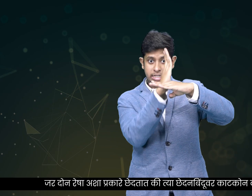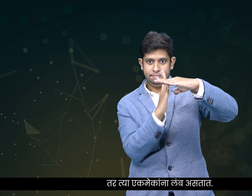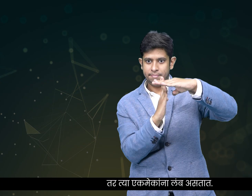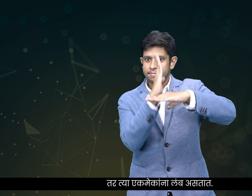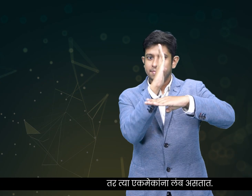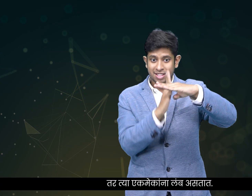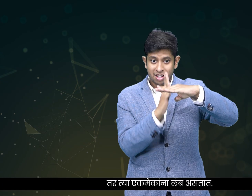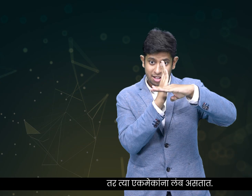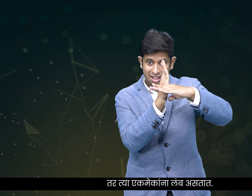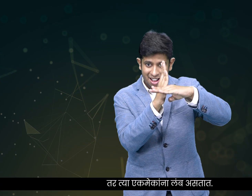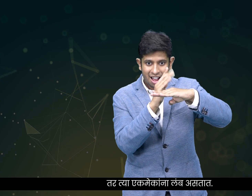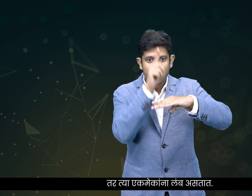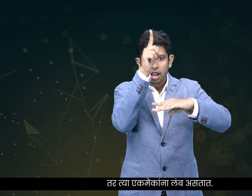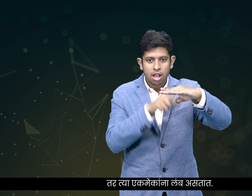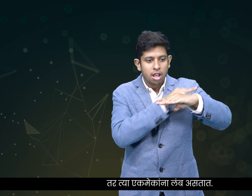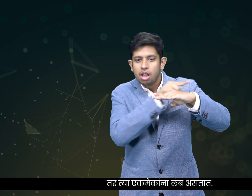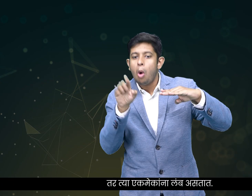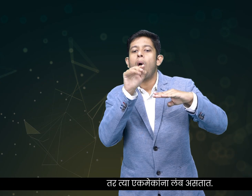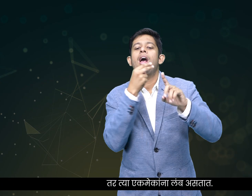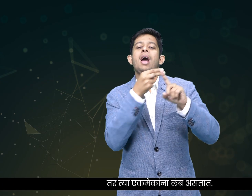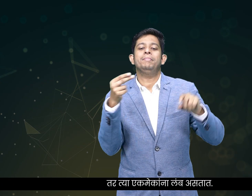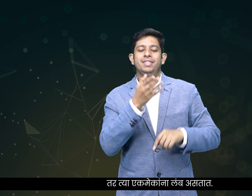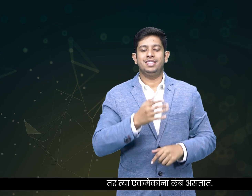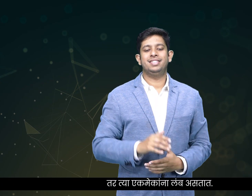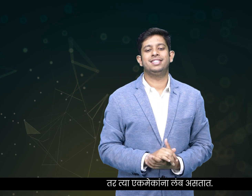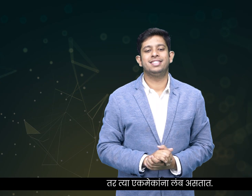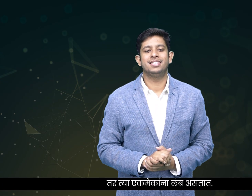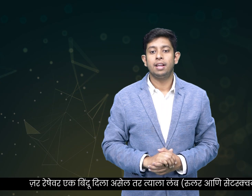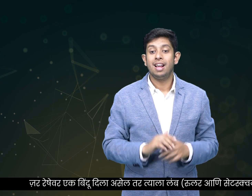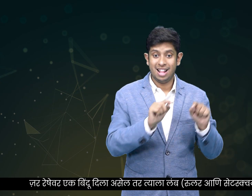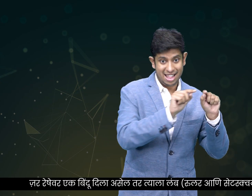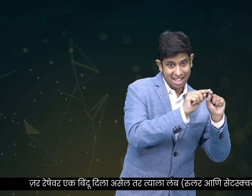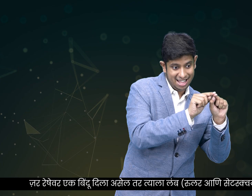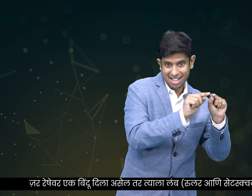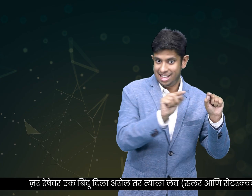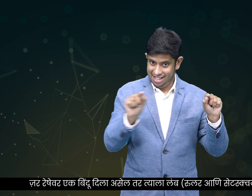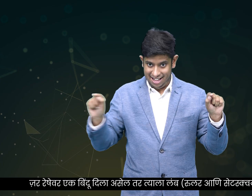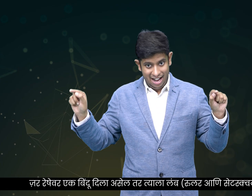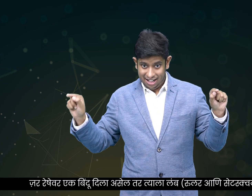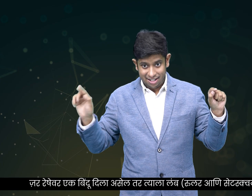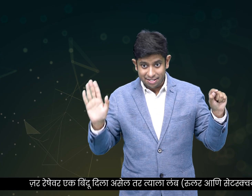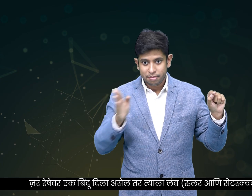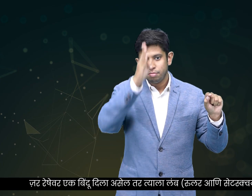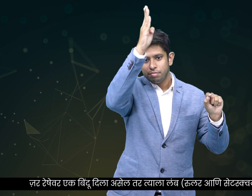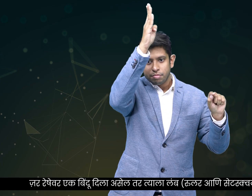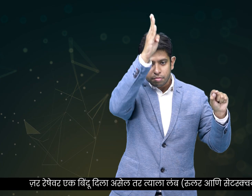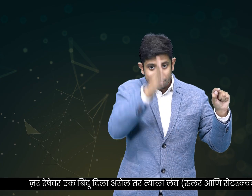तर त्या एकमेकांना लंब असतात. जर रेषेवर एक बिंदू दिला असेल तर त्याला